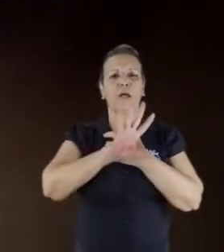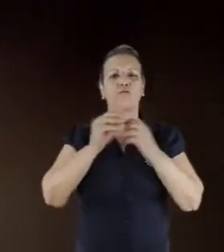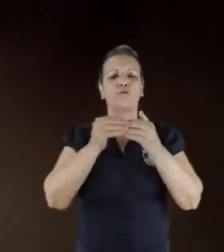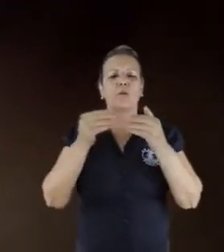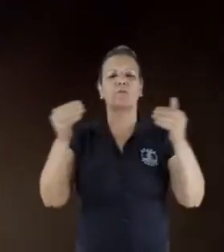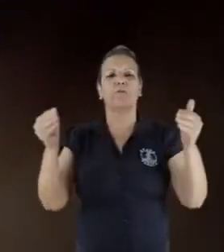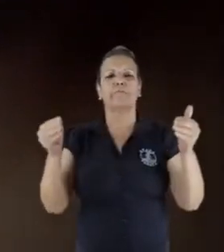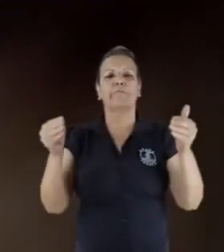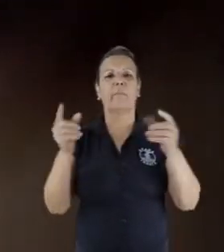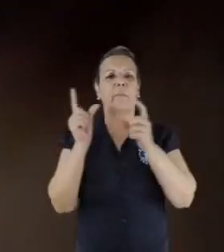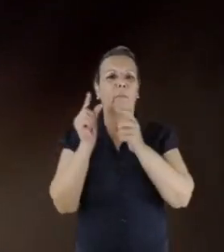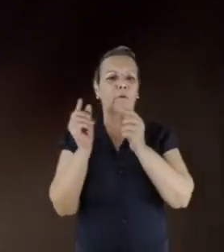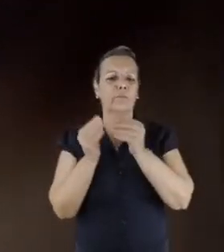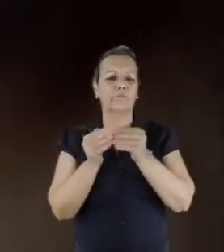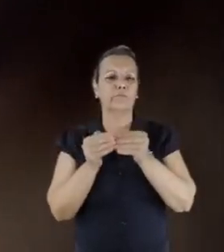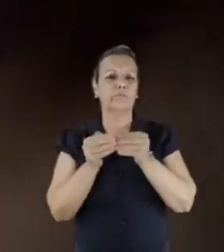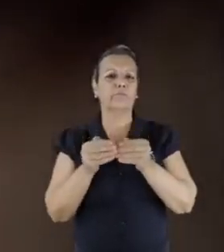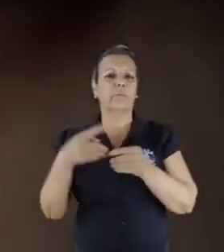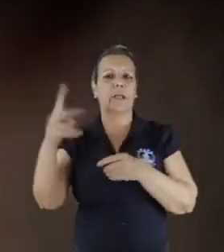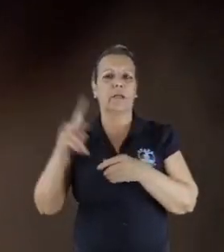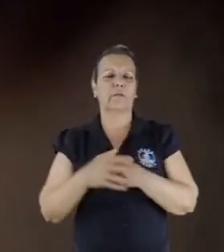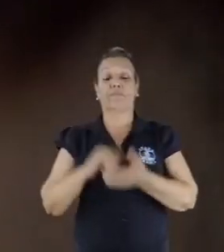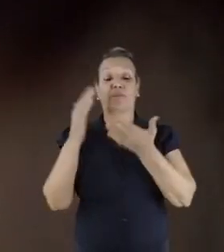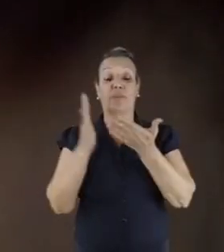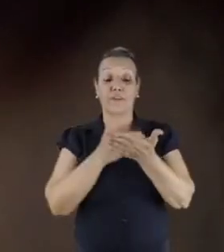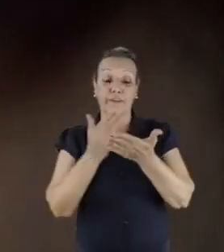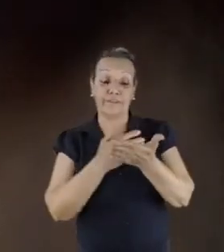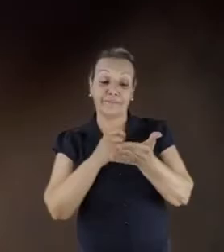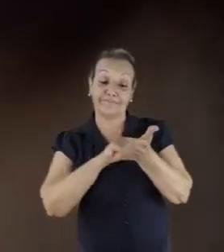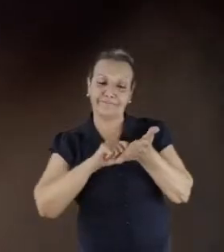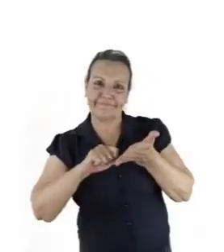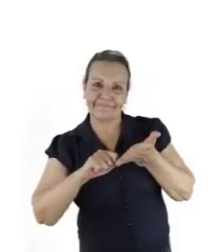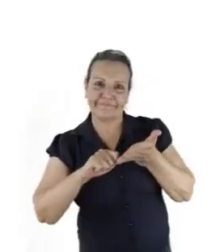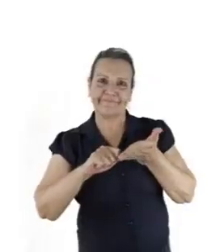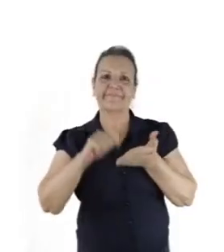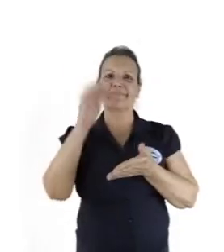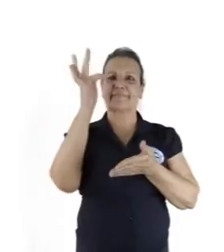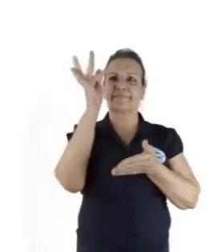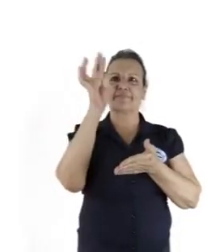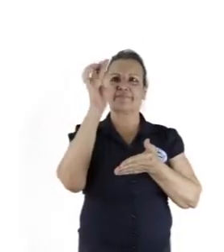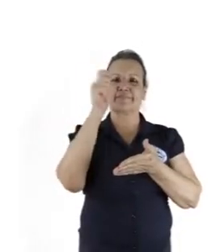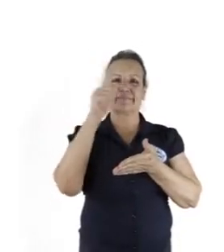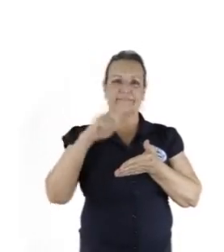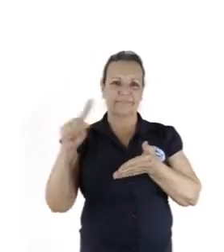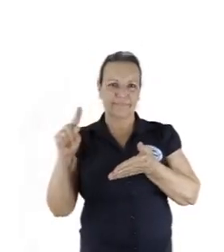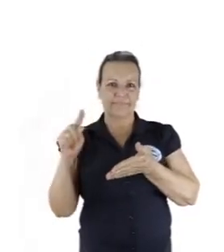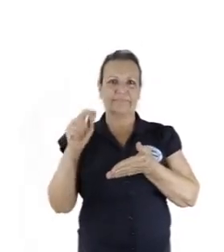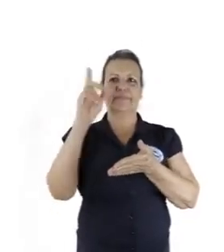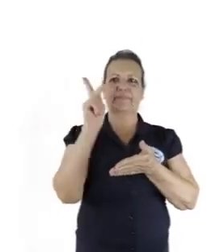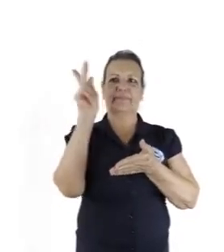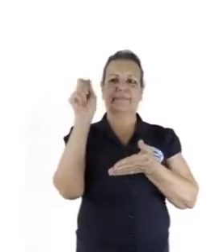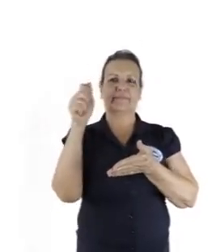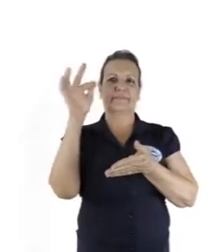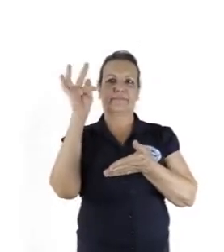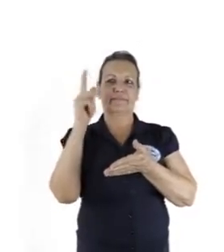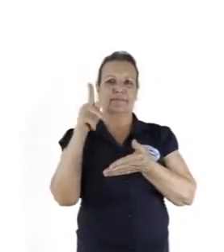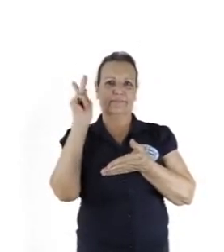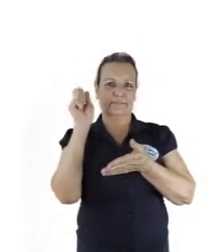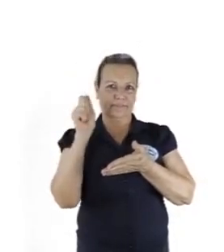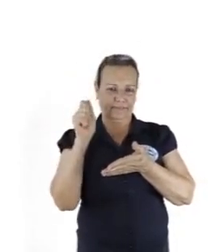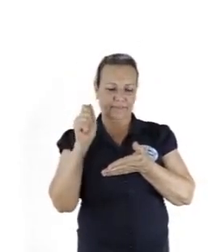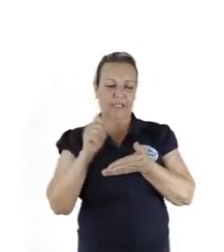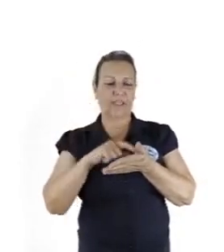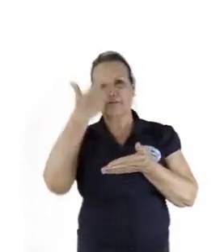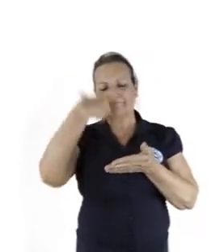espaço em um universo cujas portas pouco se abrem para eles. No livro Metamorfose, de Franz Kafka,